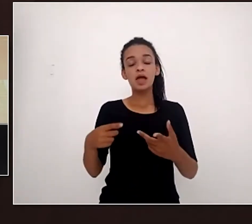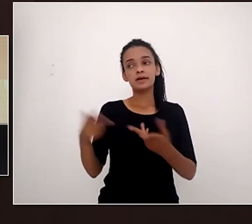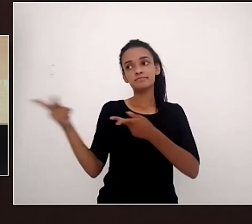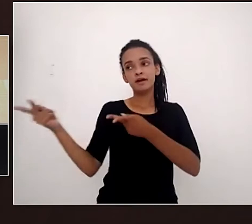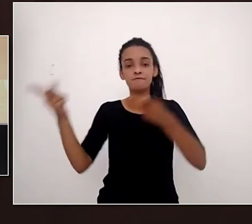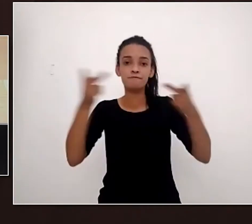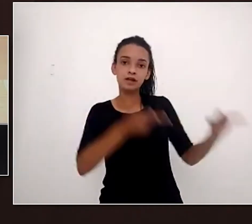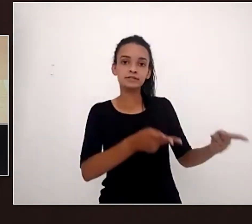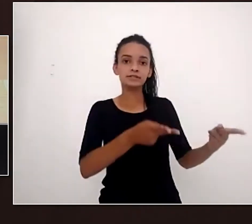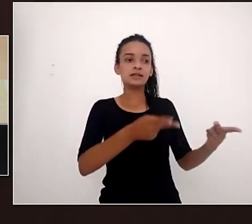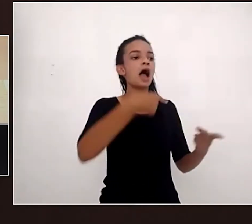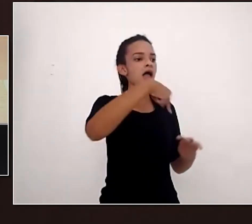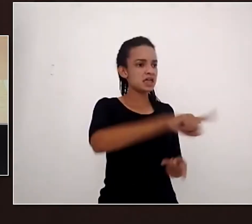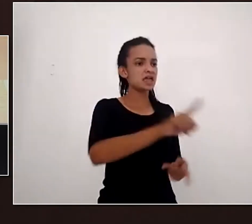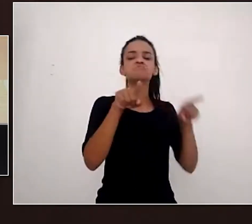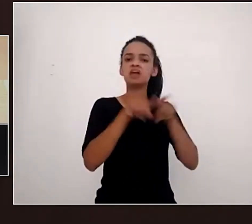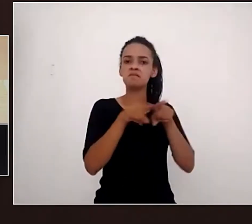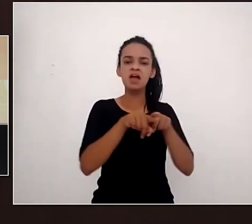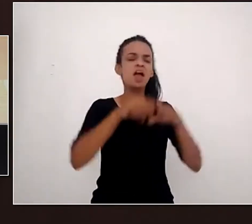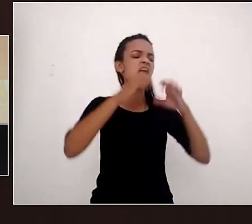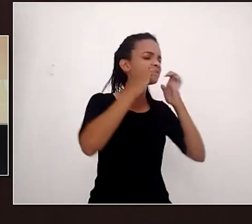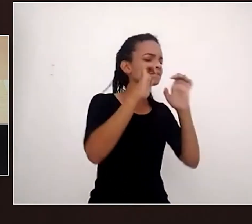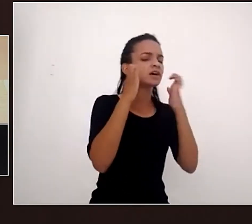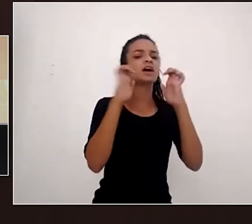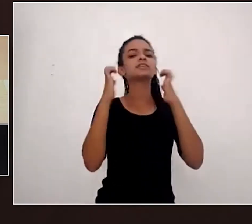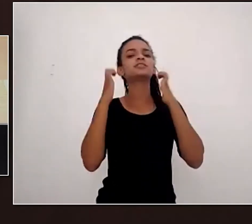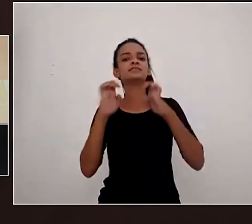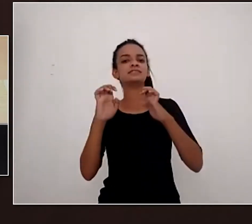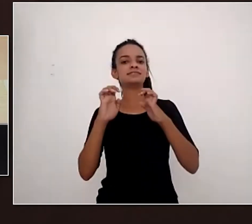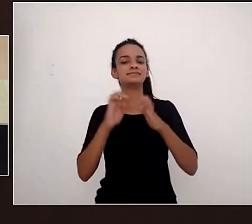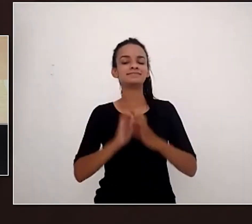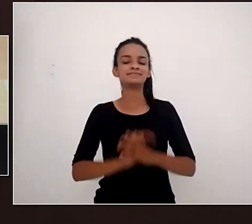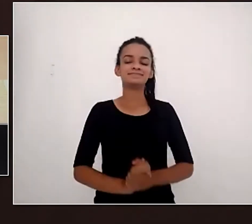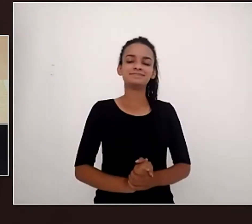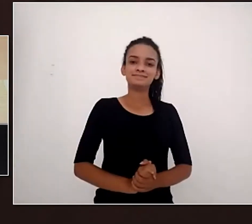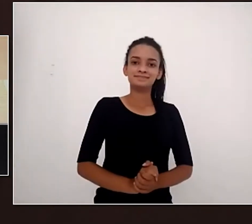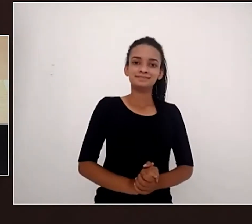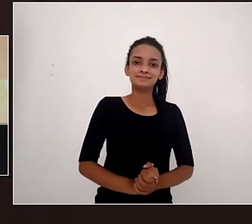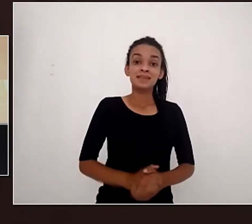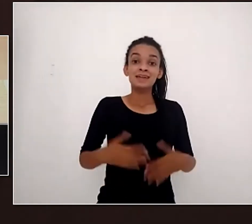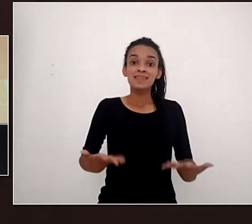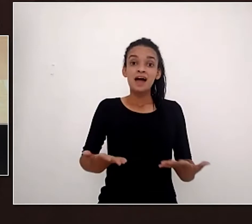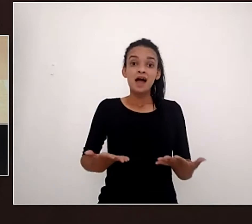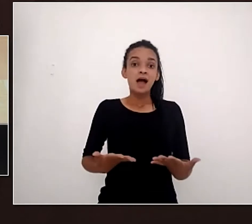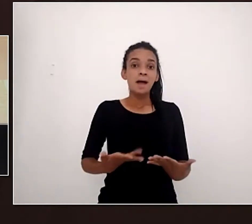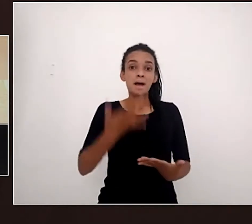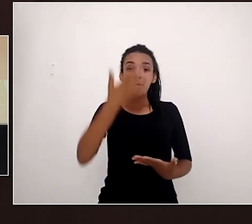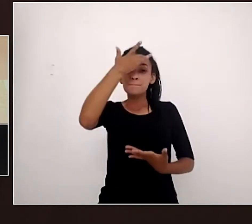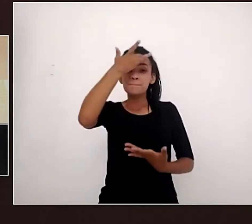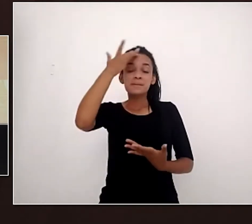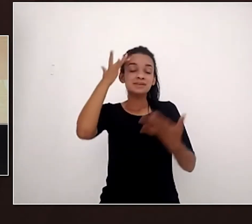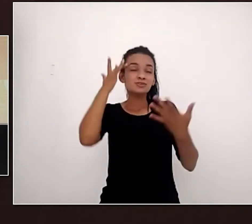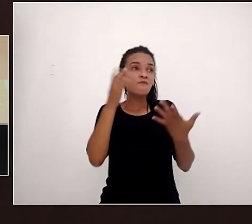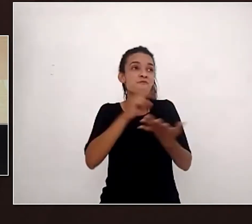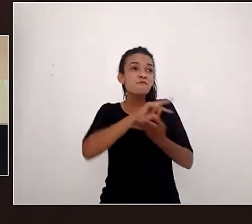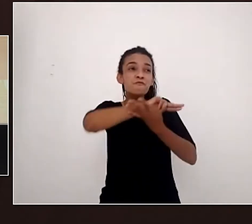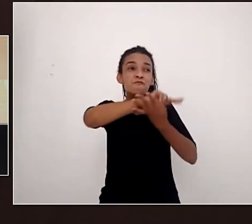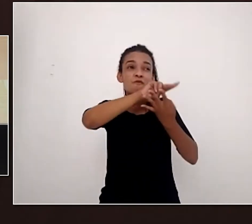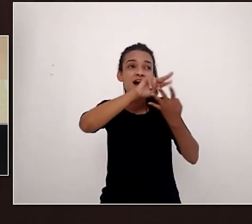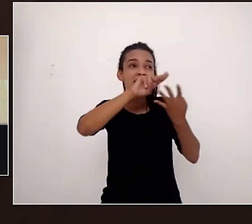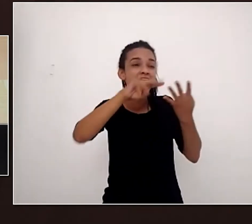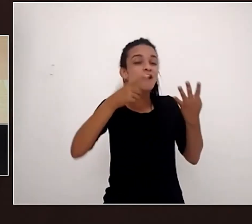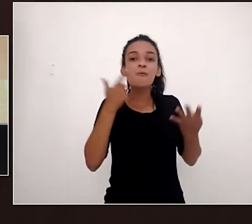evangelho juntamente com Paulo. E então muitos foram salvos, desde os da casa